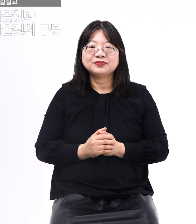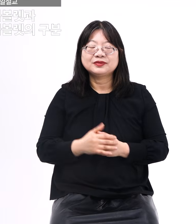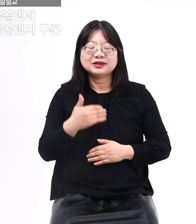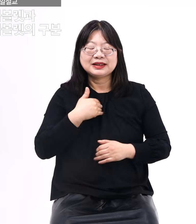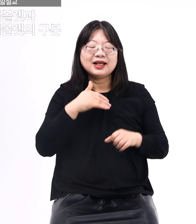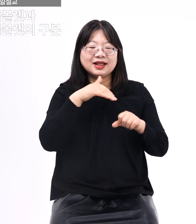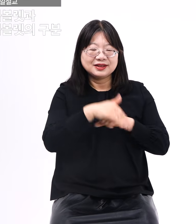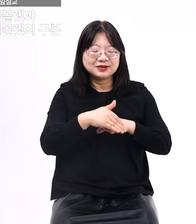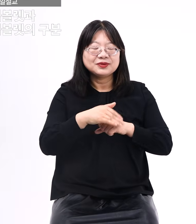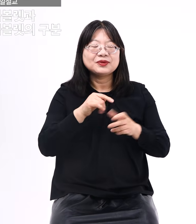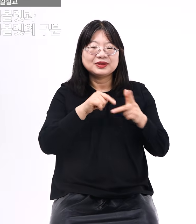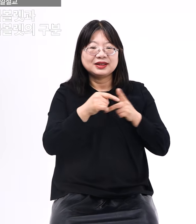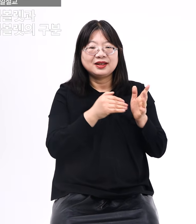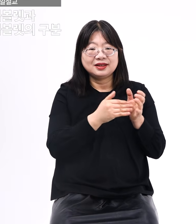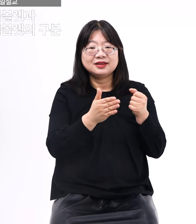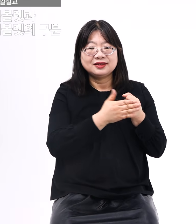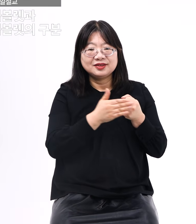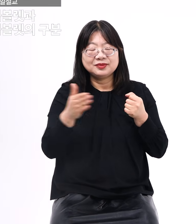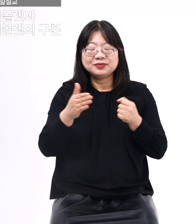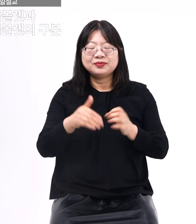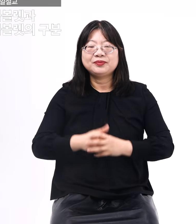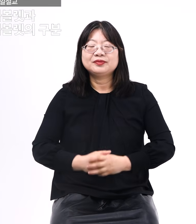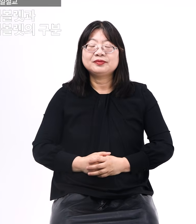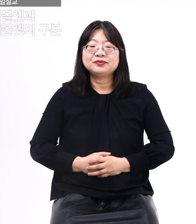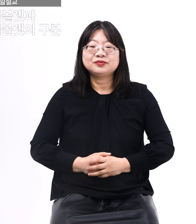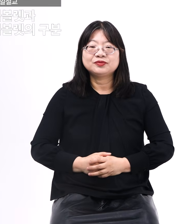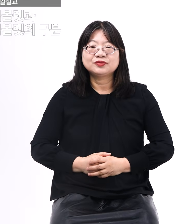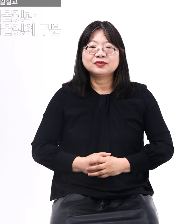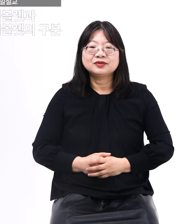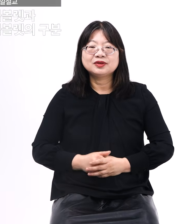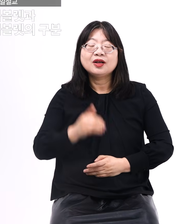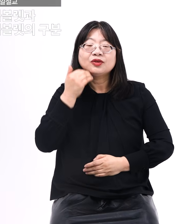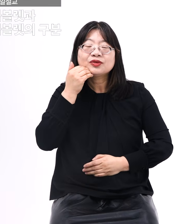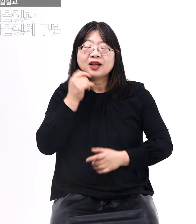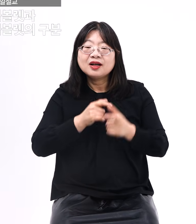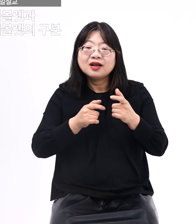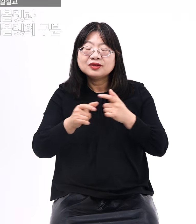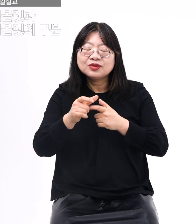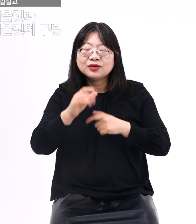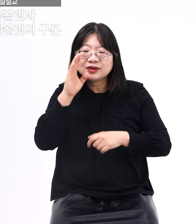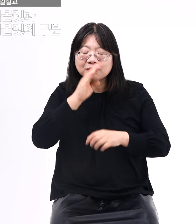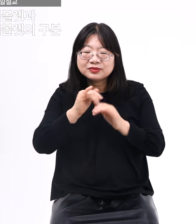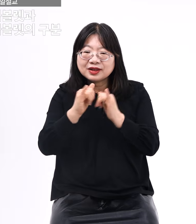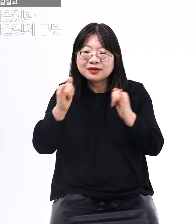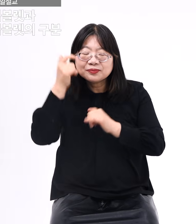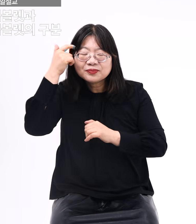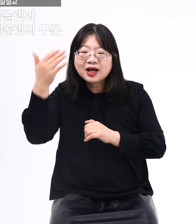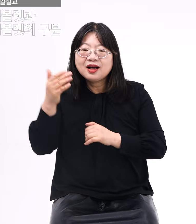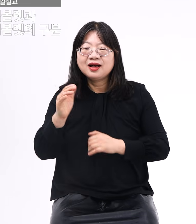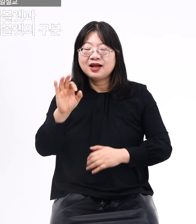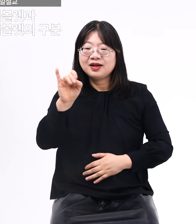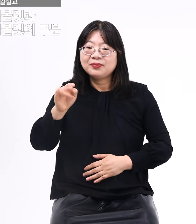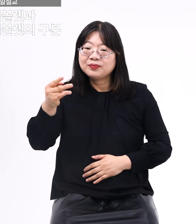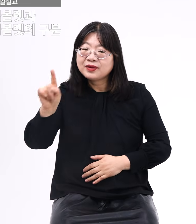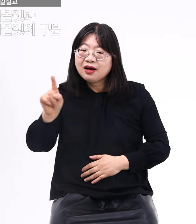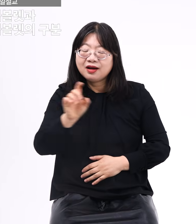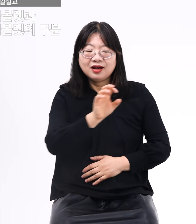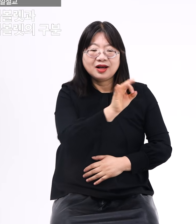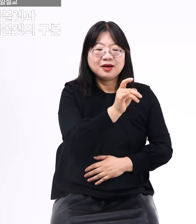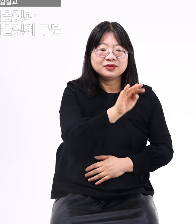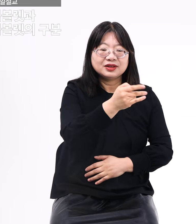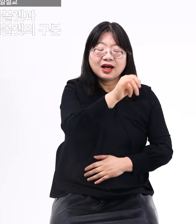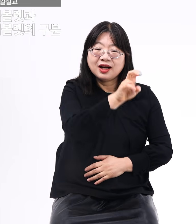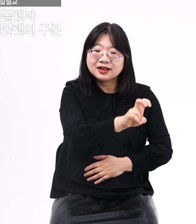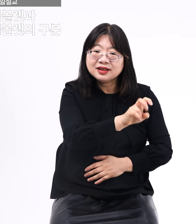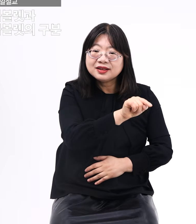식으로 알아들으니까. 그러면 여기서 누가 더 나쁜 놈이에요? 입다가 나빠요? 에브라임이 나빠요? 둘